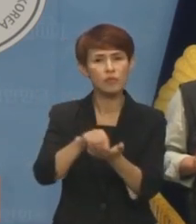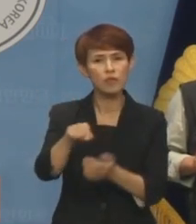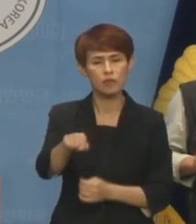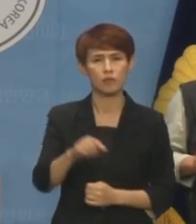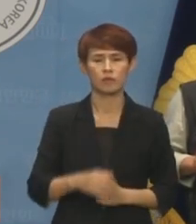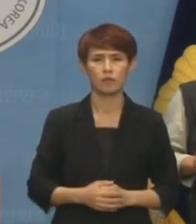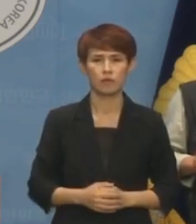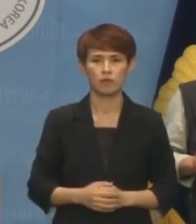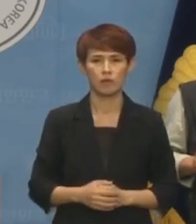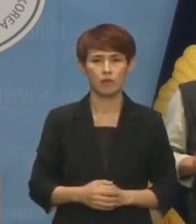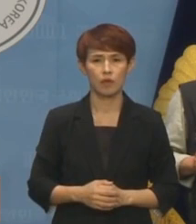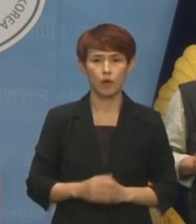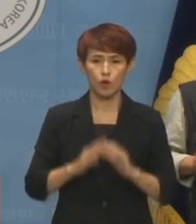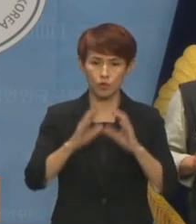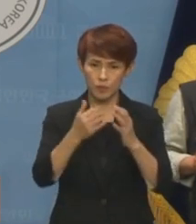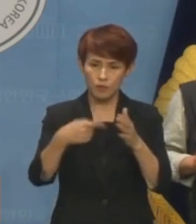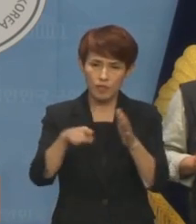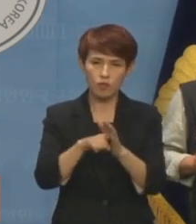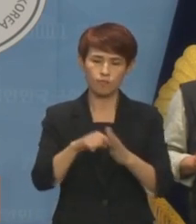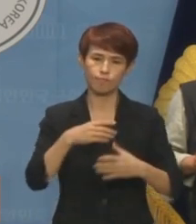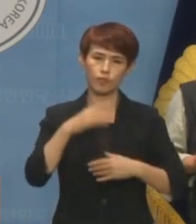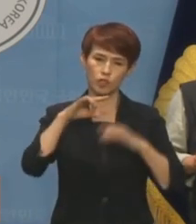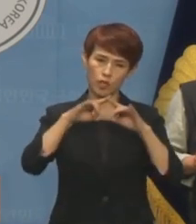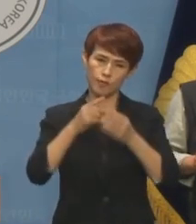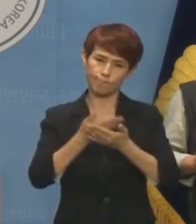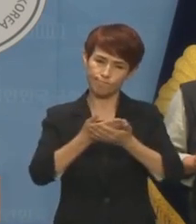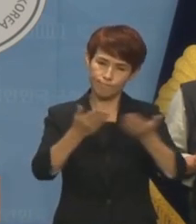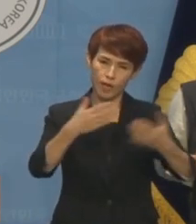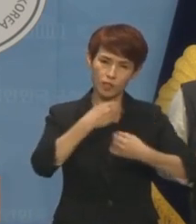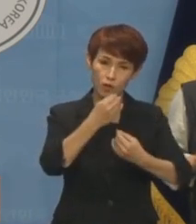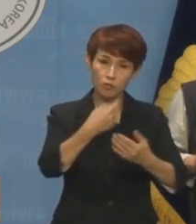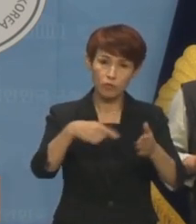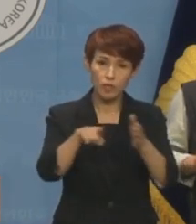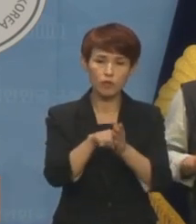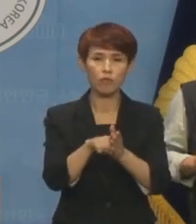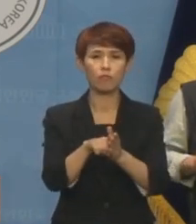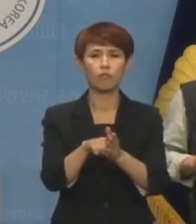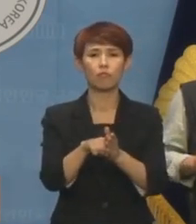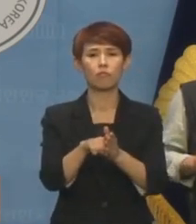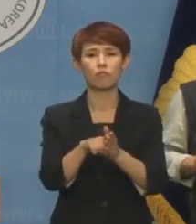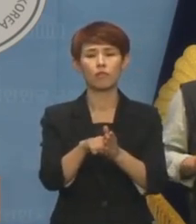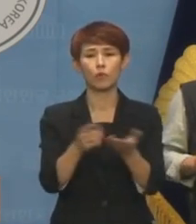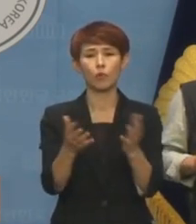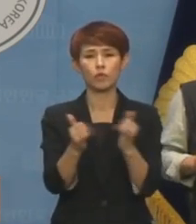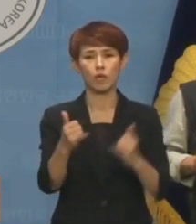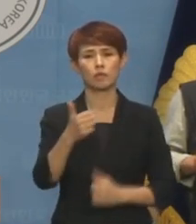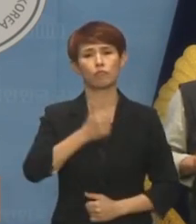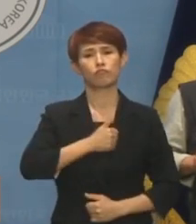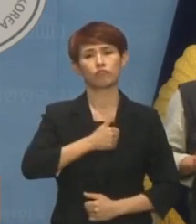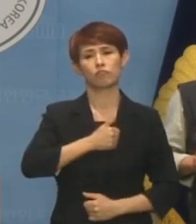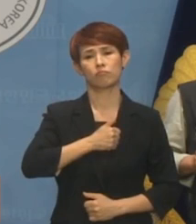그리고 국민에게 안정적으로 전기를 공급하는 노동자로 살아가는 자부심이 함께 있습니다.